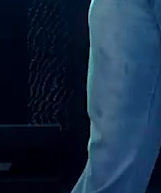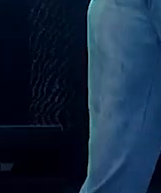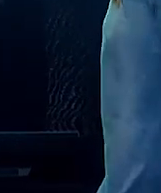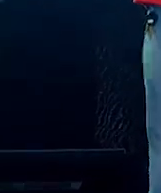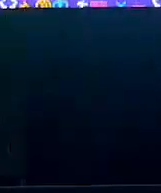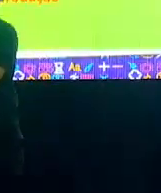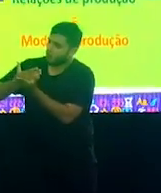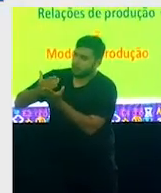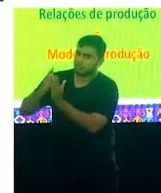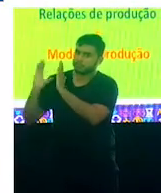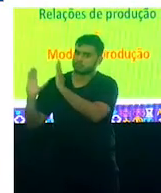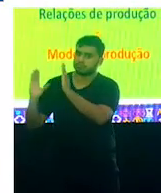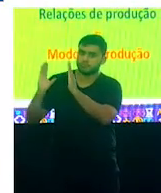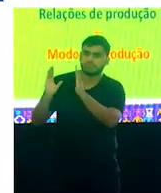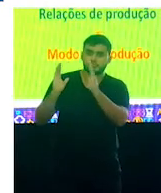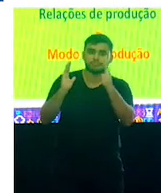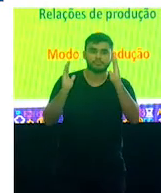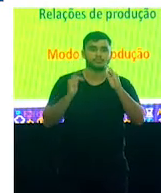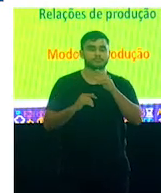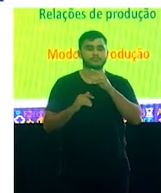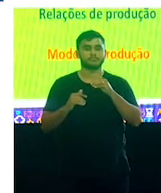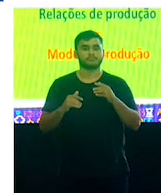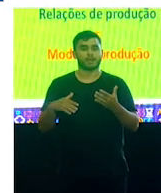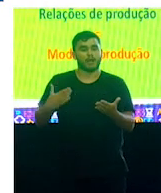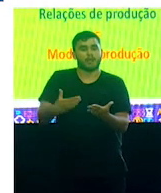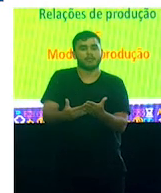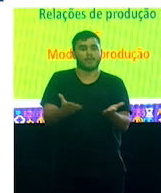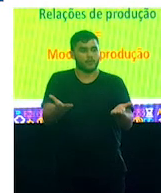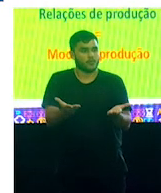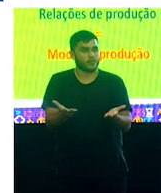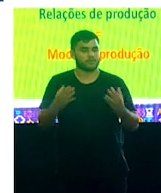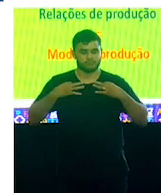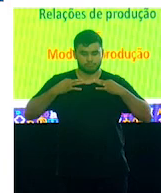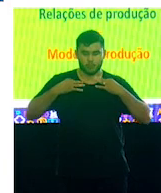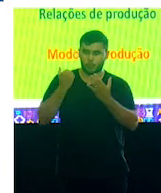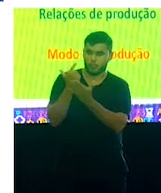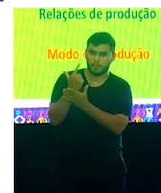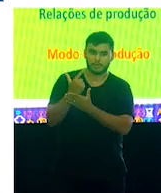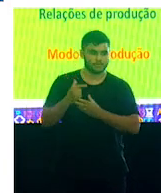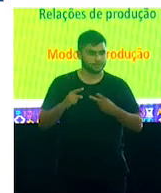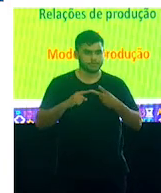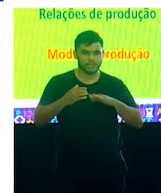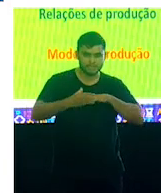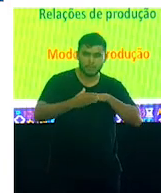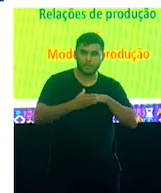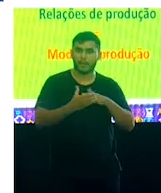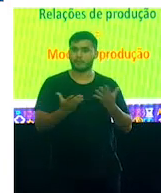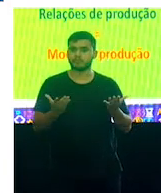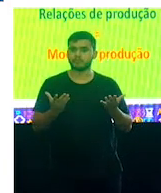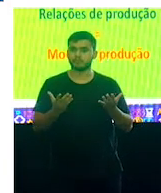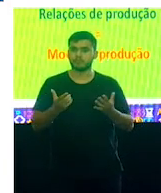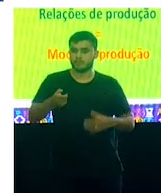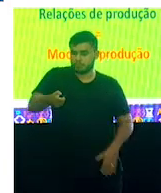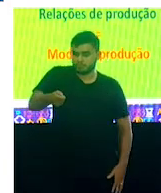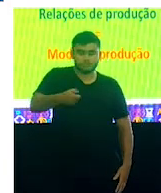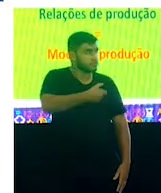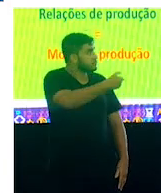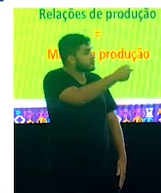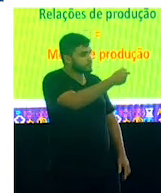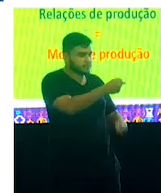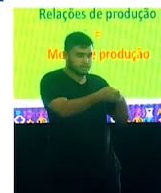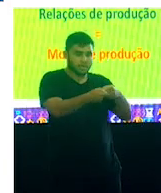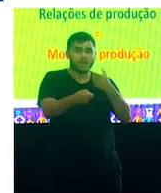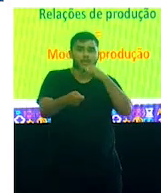de produção? No processo produtivo, as pessoas dependem umas das outras. Aqui